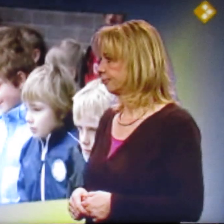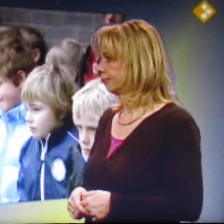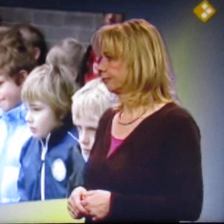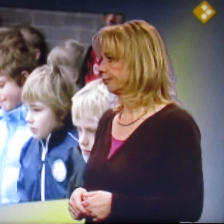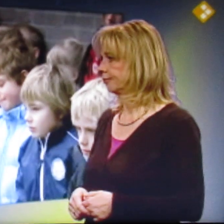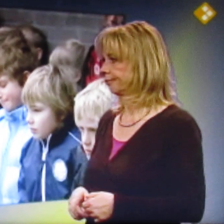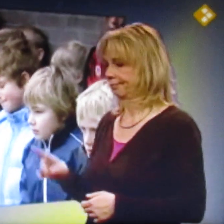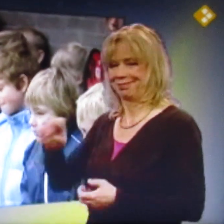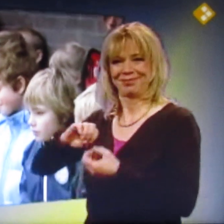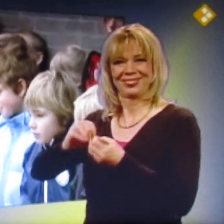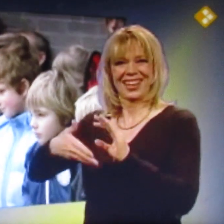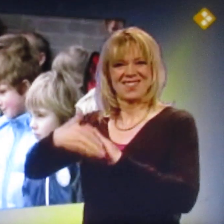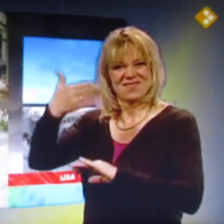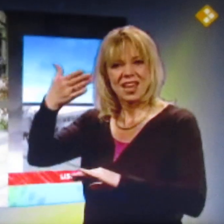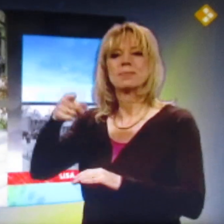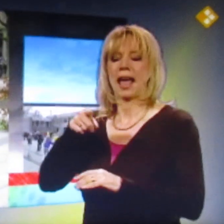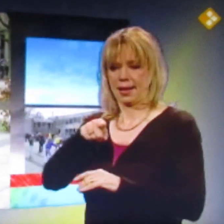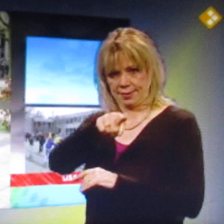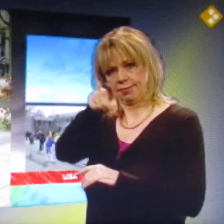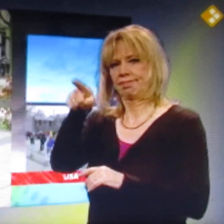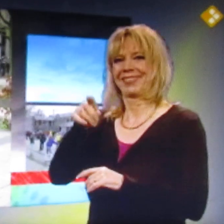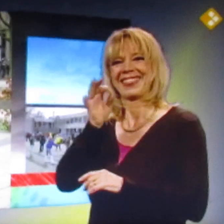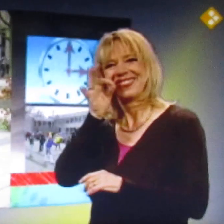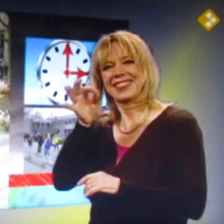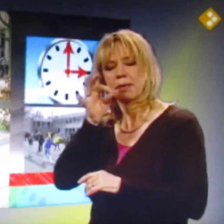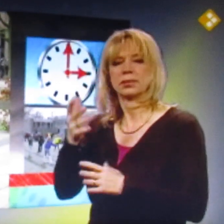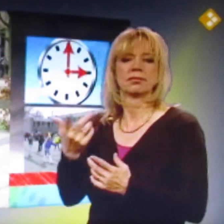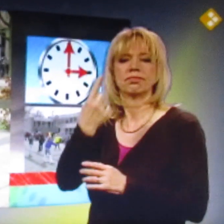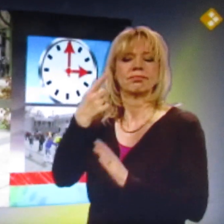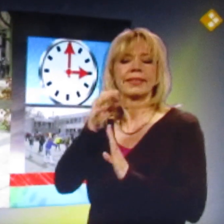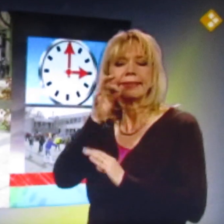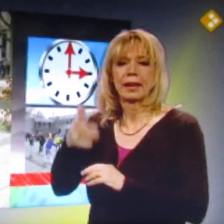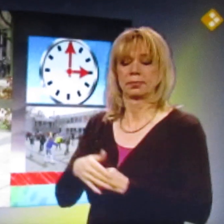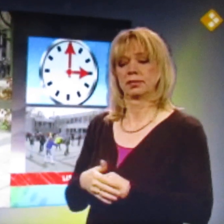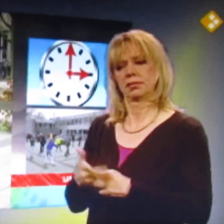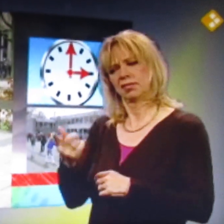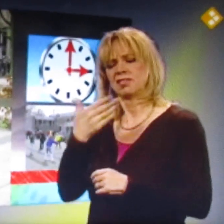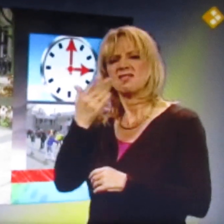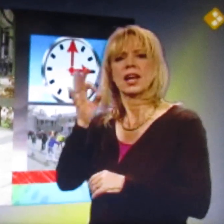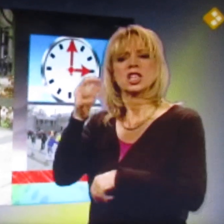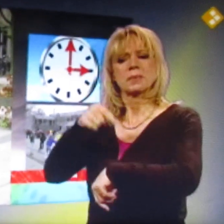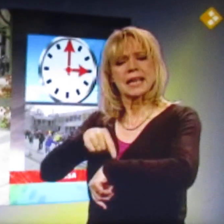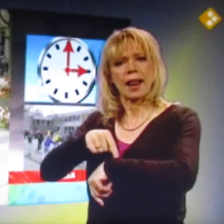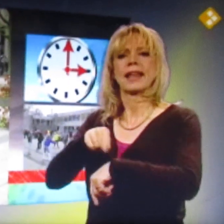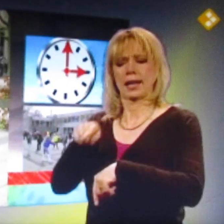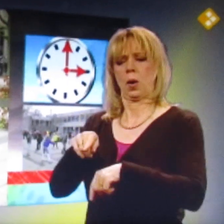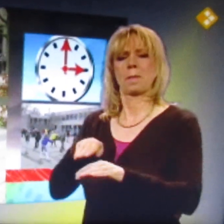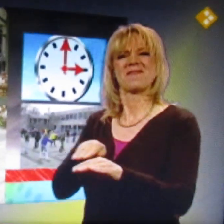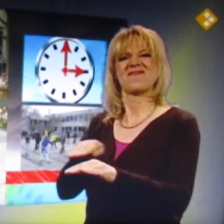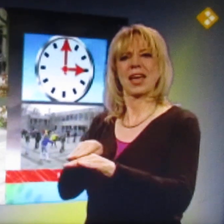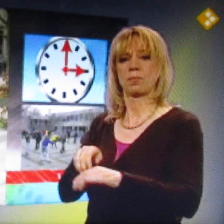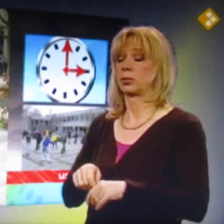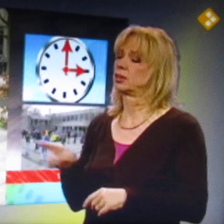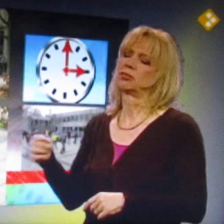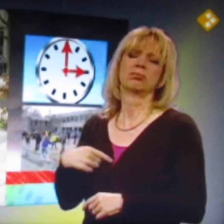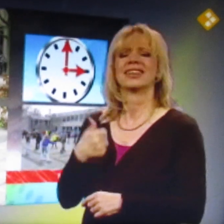Op de site konden jullie Sten tips geven. Lisa schrijft, vraag of er een speciale tijd komt waarop jullie mogen waveboarden. Dat vind ik niet zo'n goede